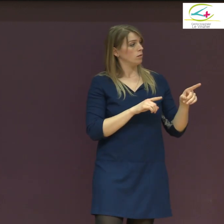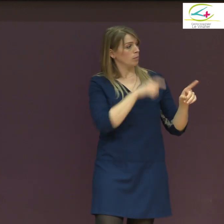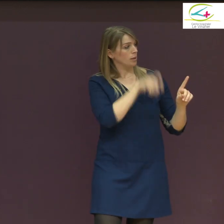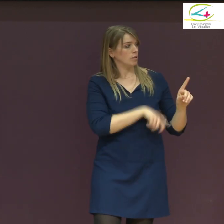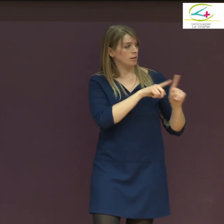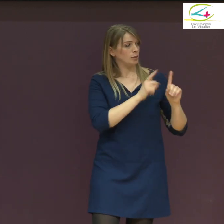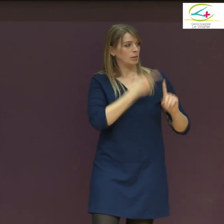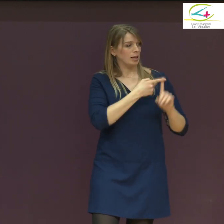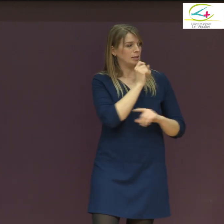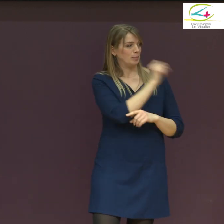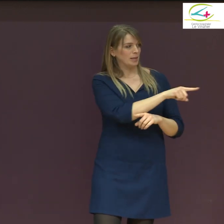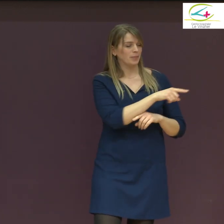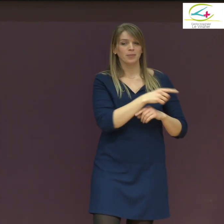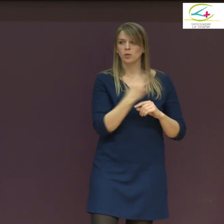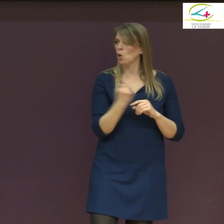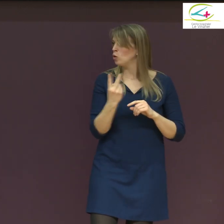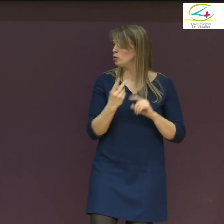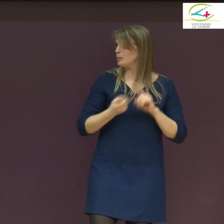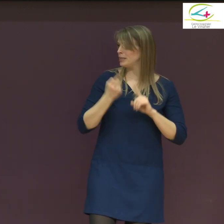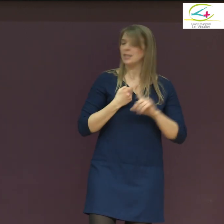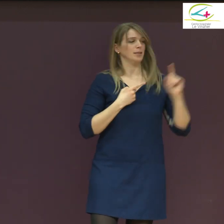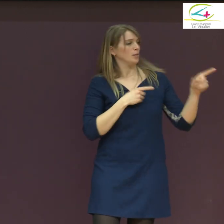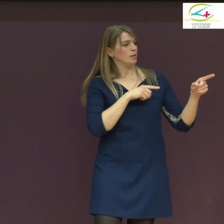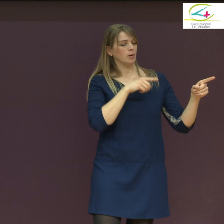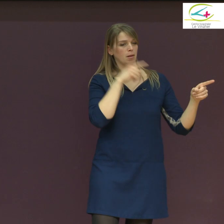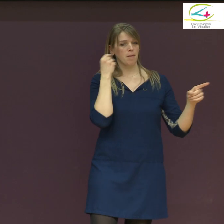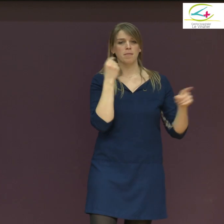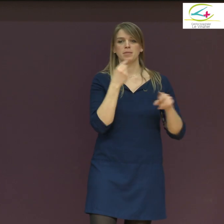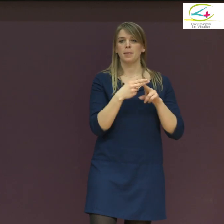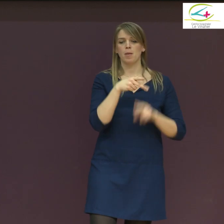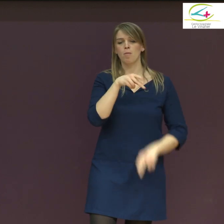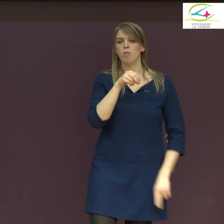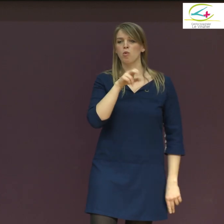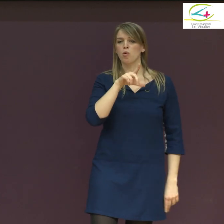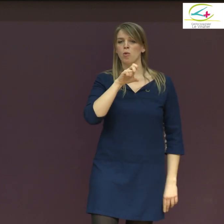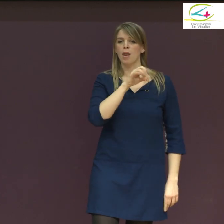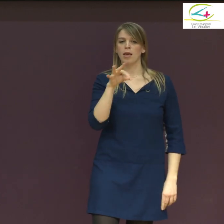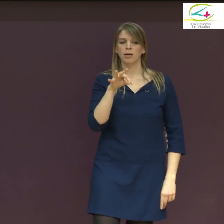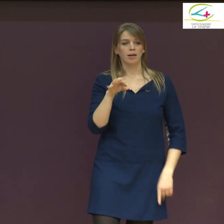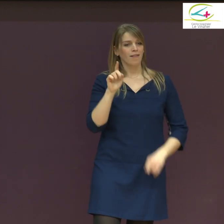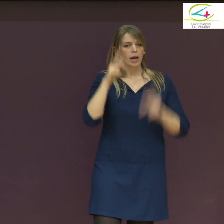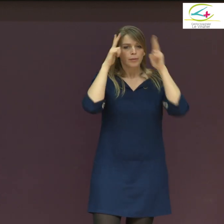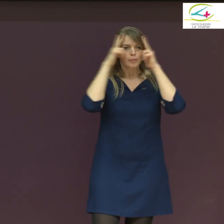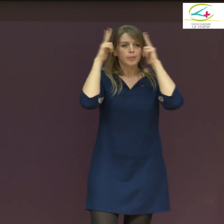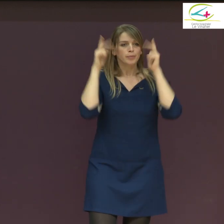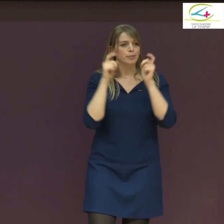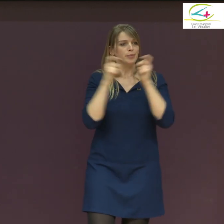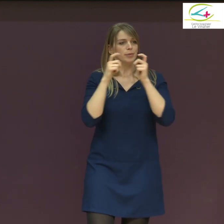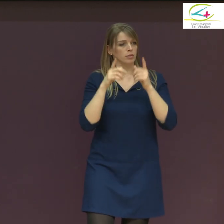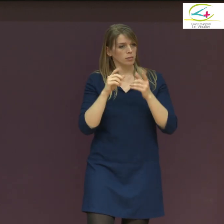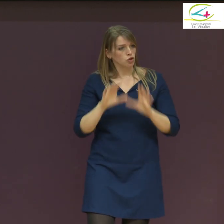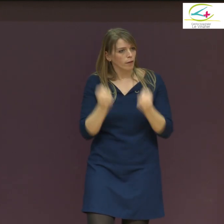spécialiste, enfin il y a deux spécialistes ici, le professeur Poulet, ça sauve des vies. Et ça, on ne le dit pas. On ne le dit pas